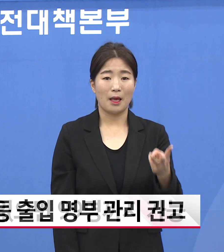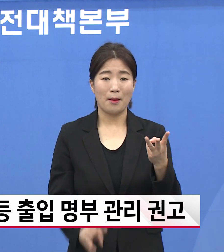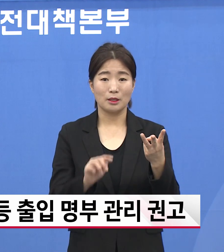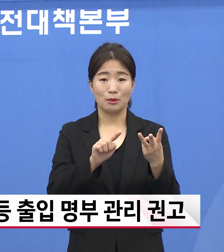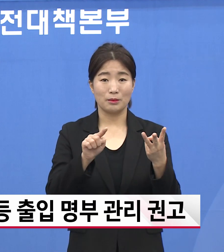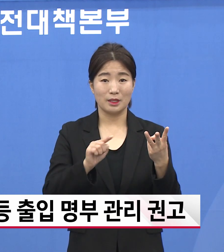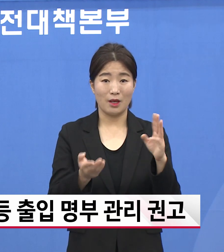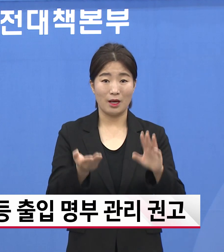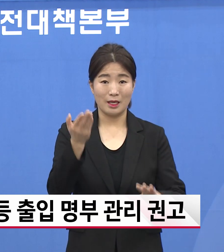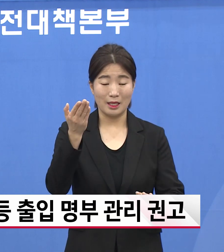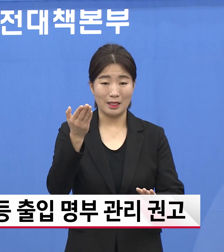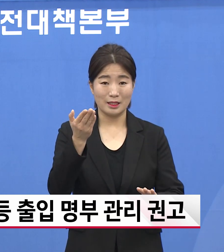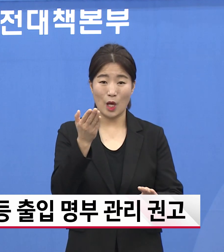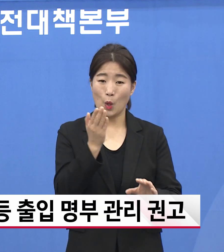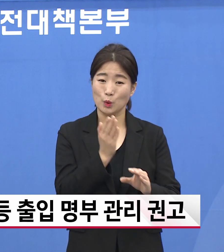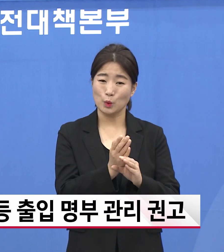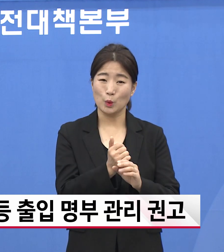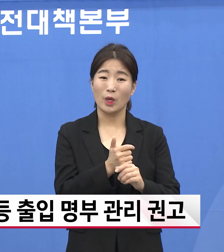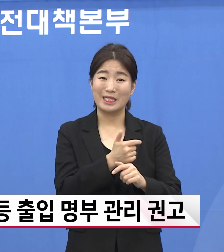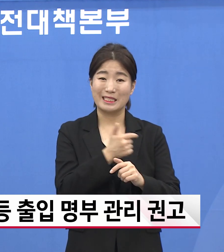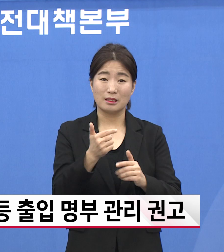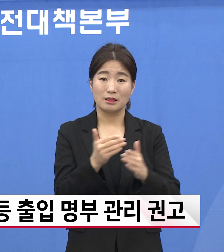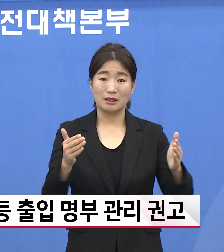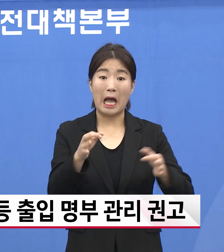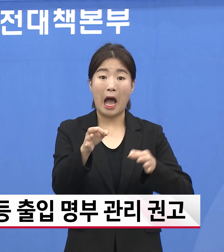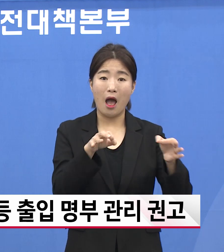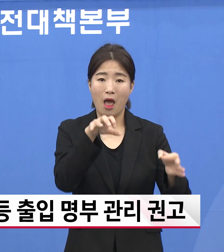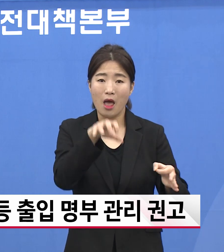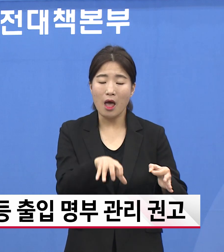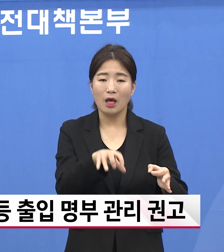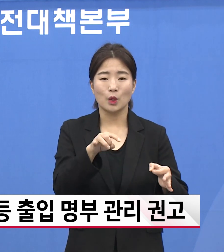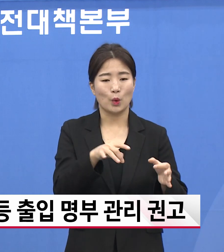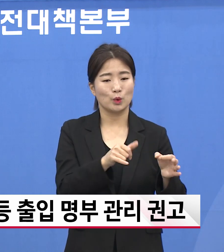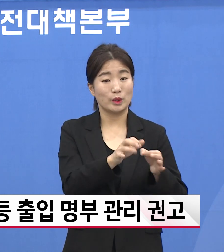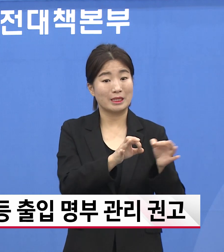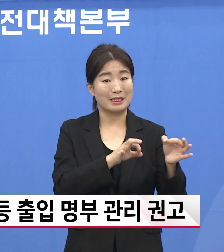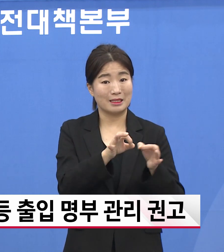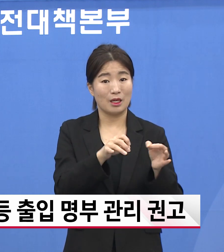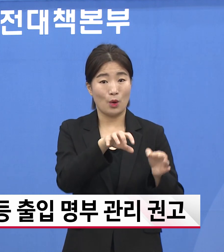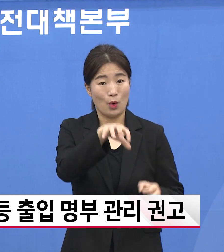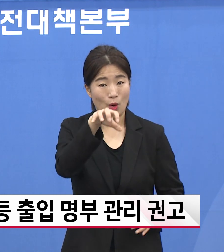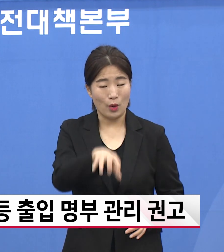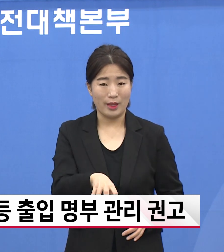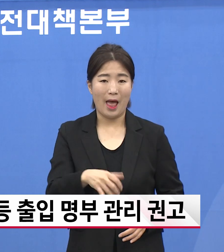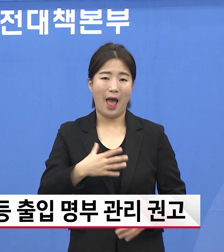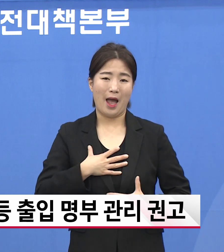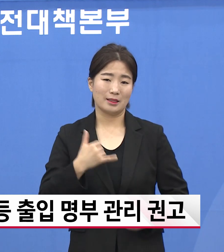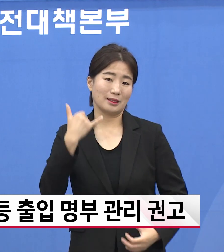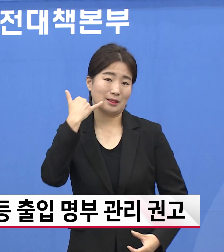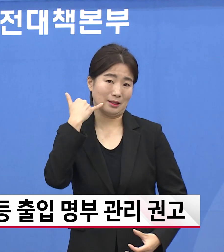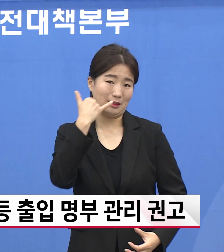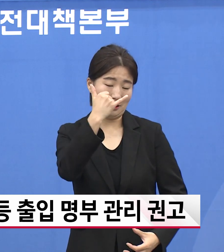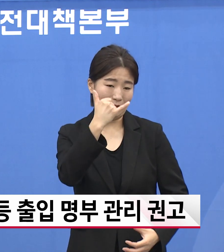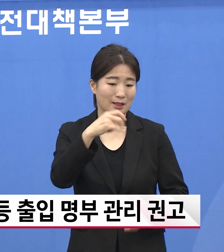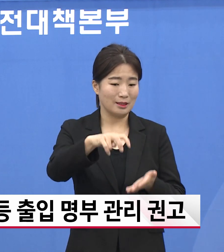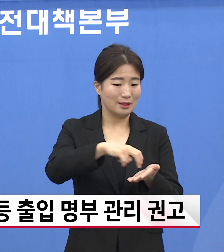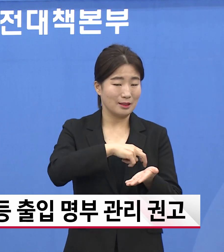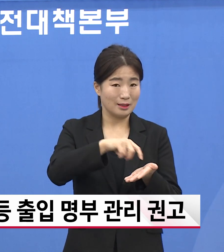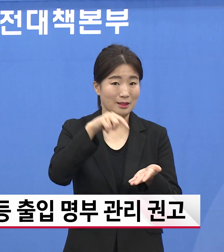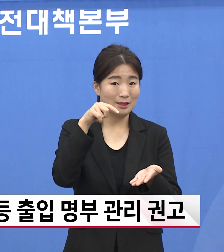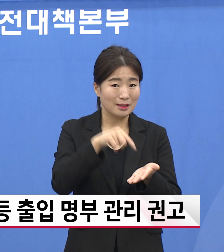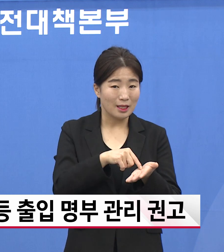300제곱미터 이상 준 대규모 점포 및 종합 소매업에는 안심콜 등 출입명부를